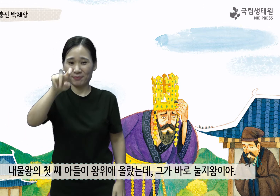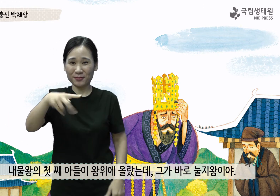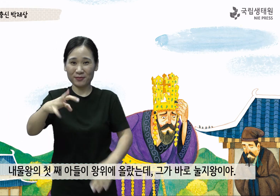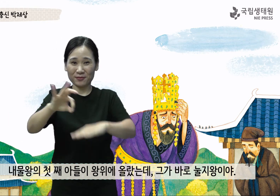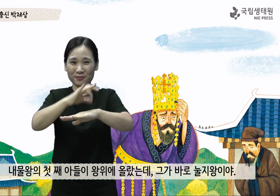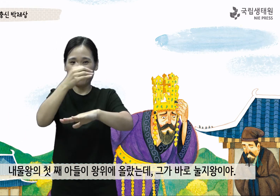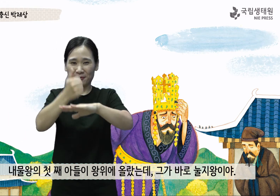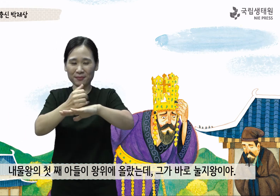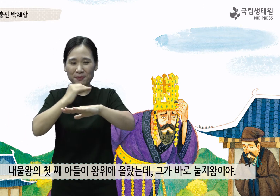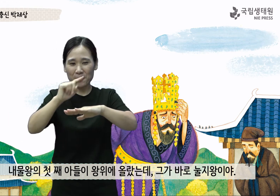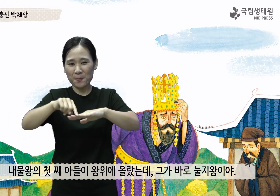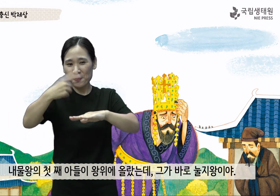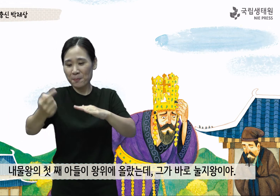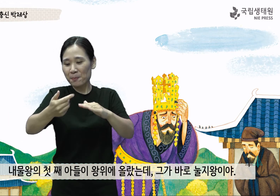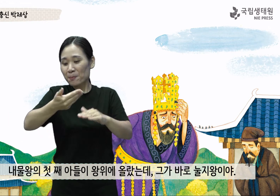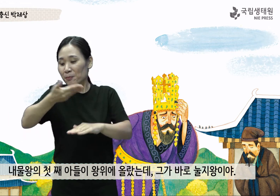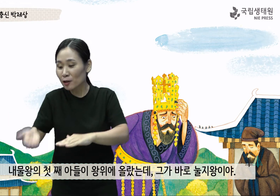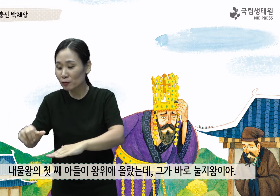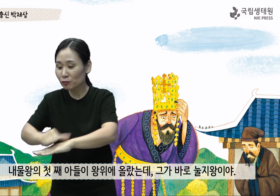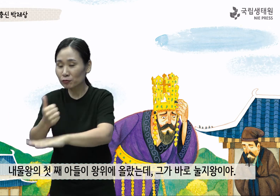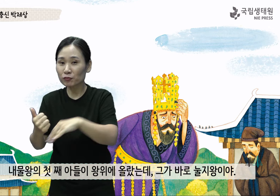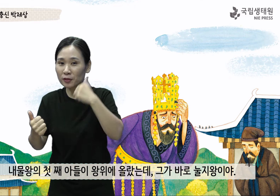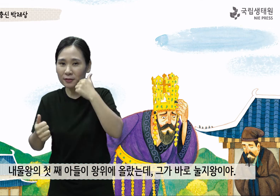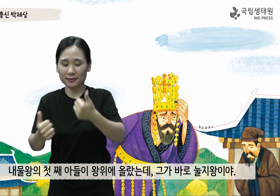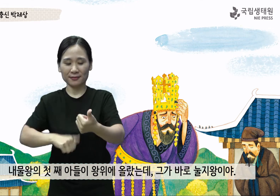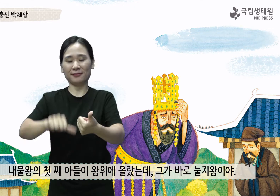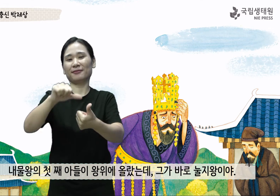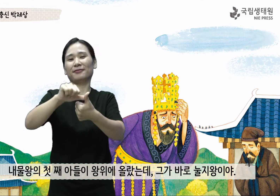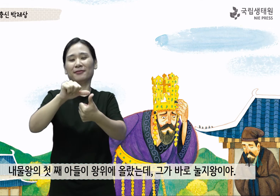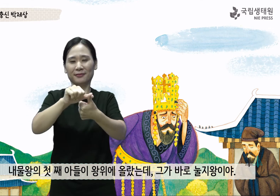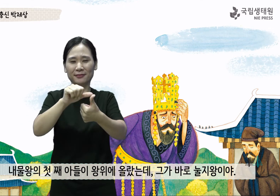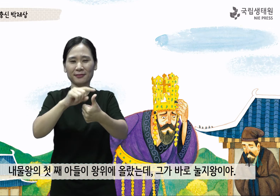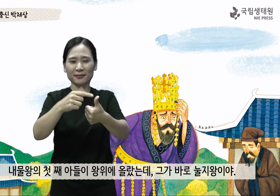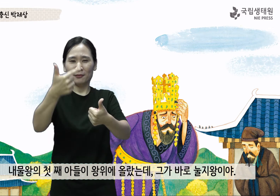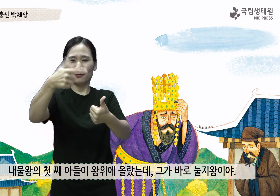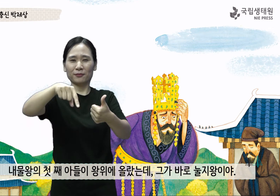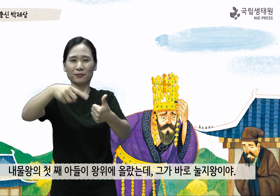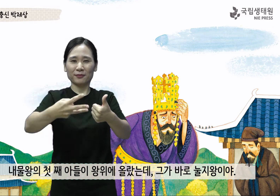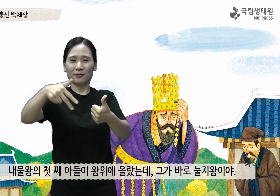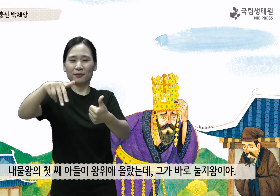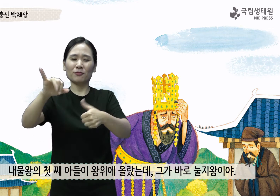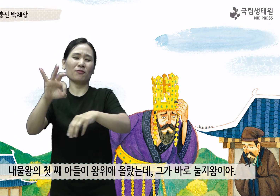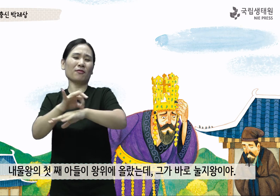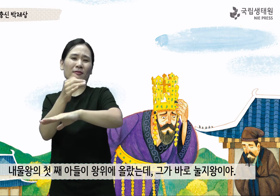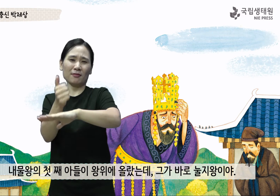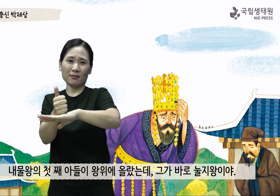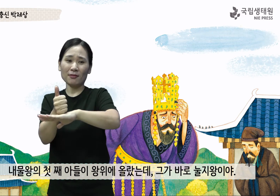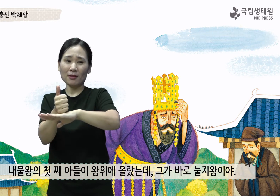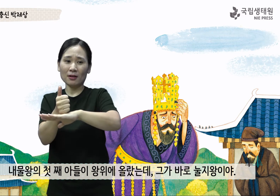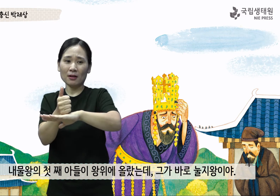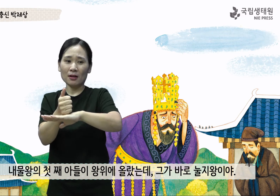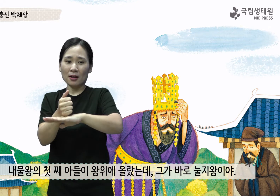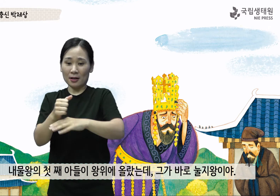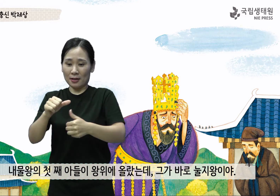네모랑의 첫째 아들이 왕위에 올랐는데 그가 바로 눌지왕이야.